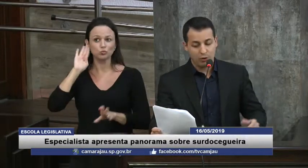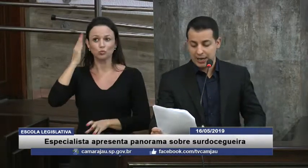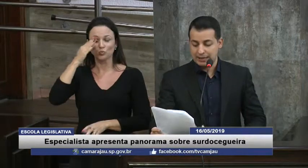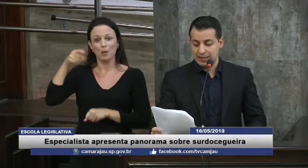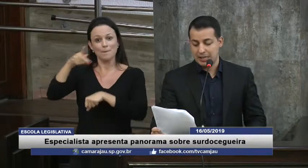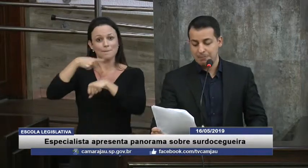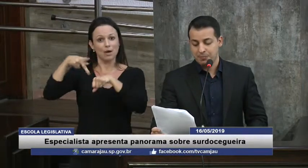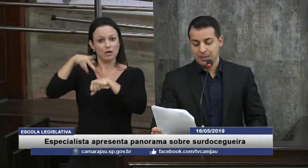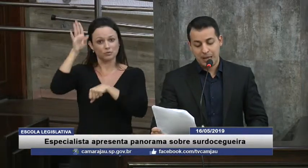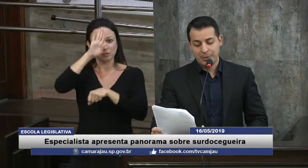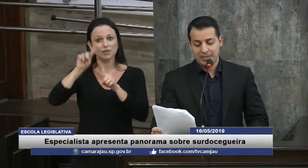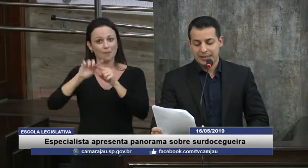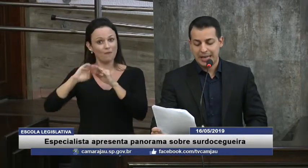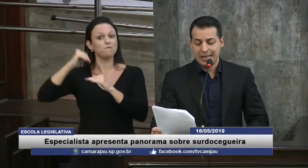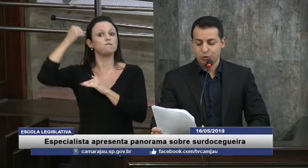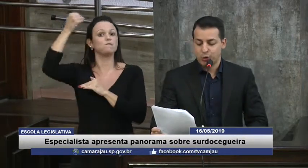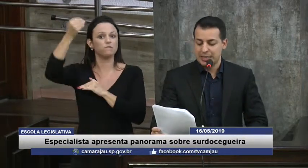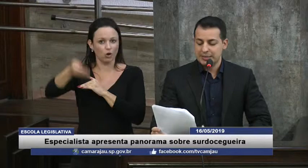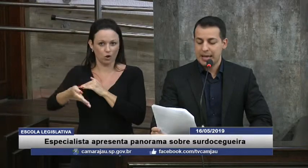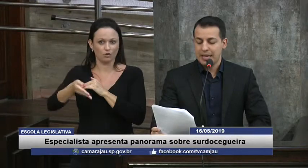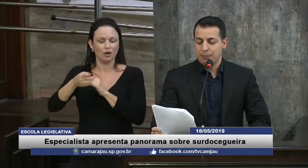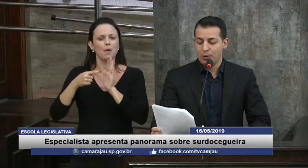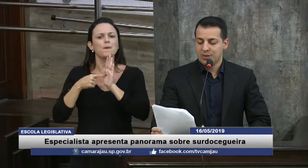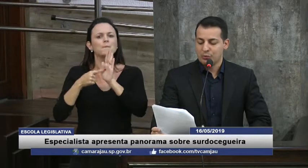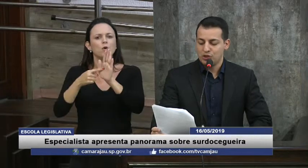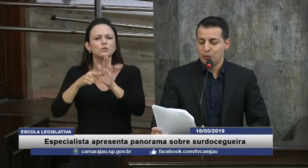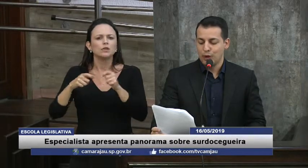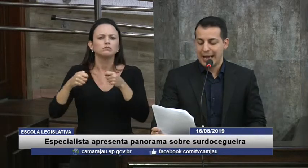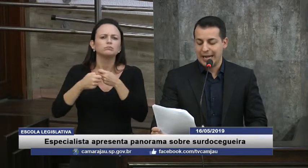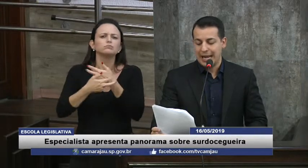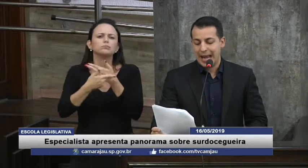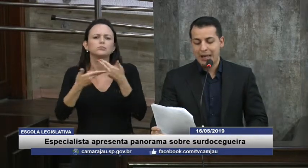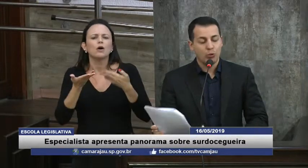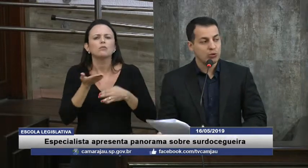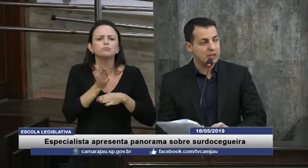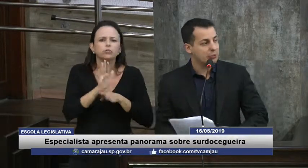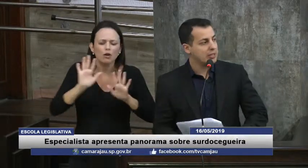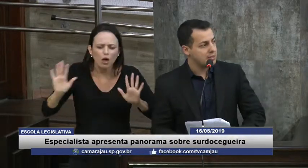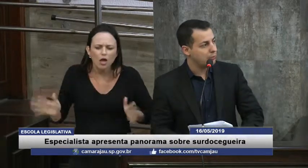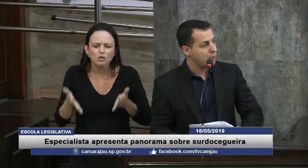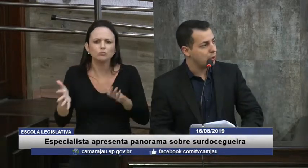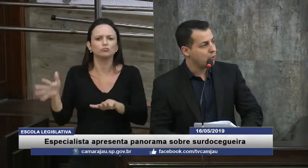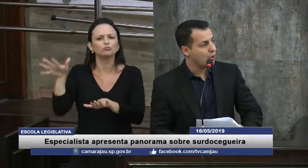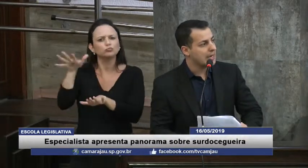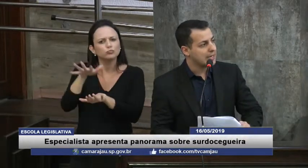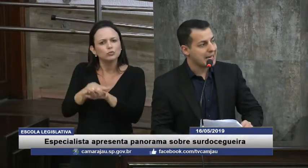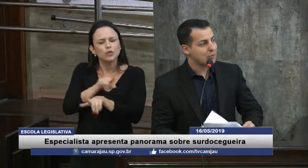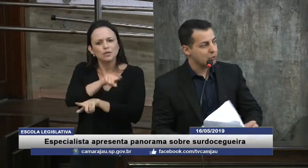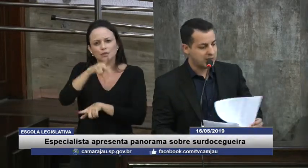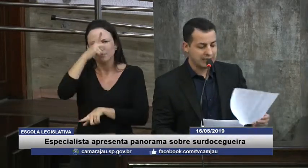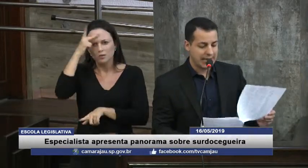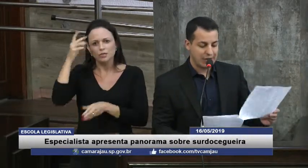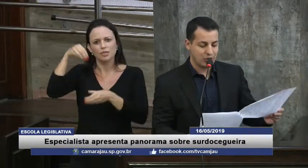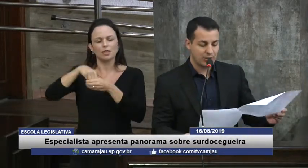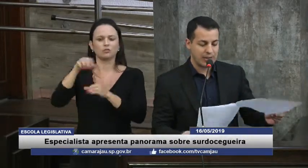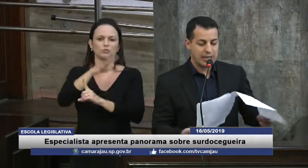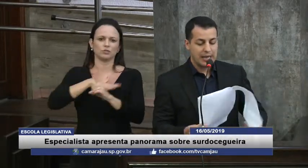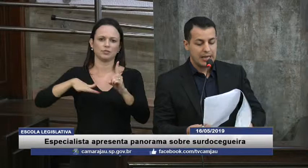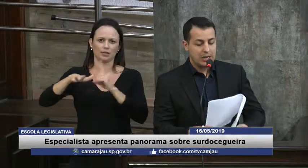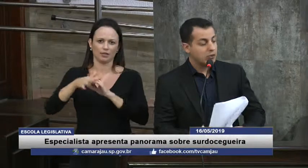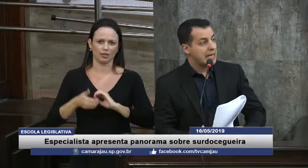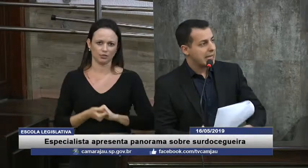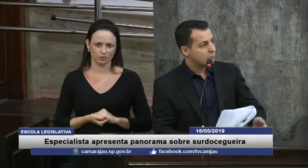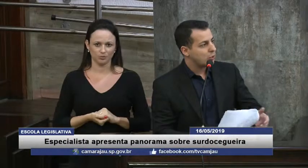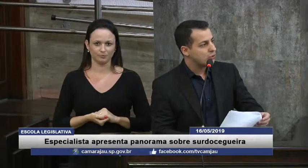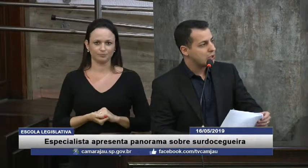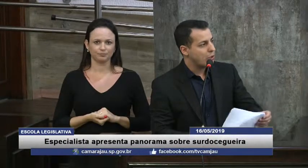no país e fora dele, e apresentar ações que possam estimular a inclusão desse público na sociedade.